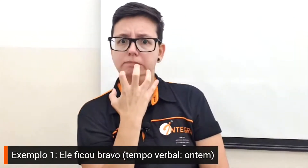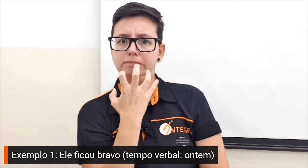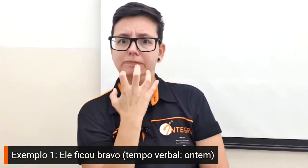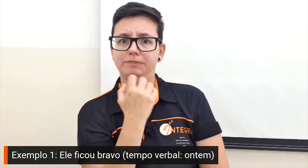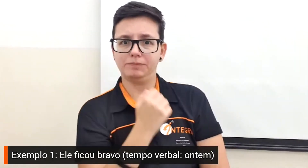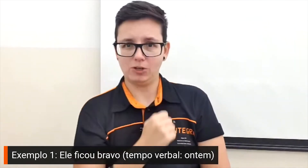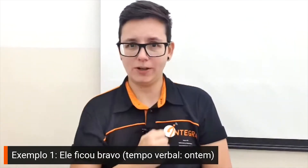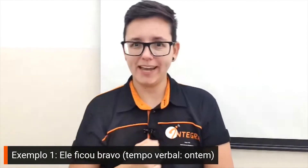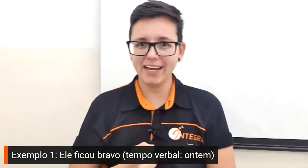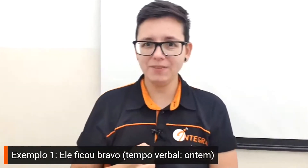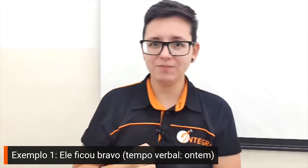Ok?